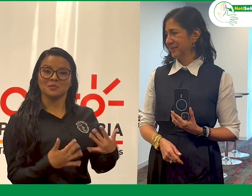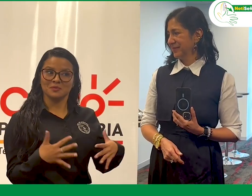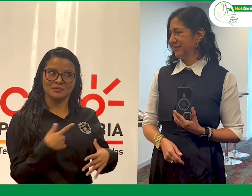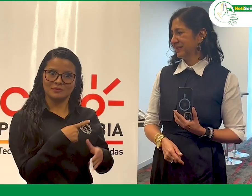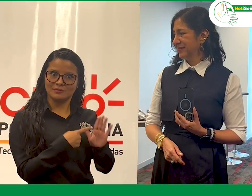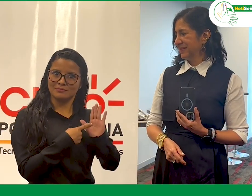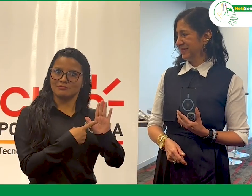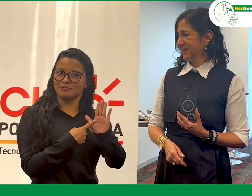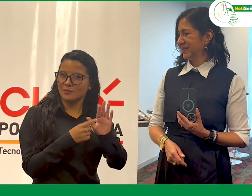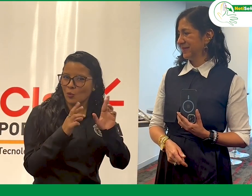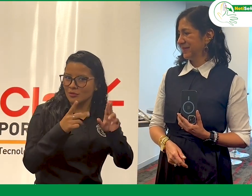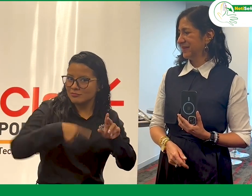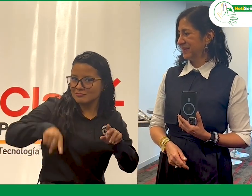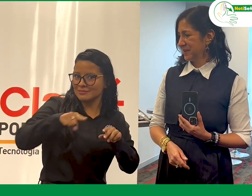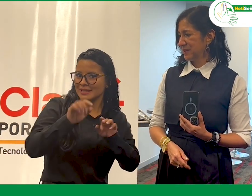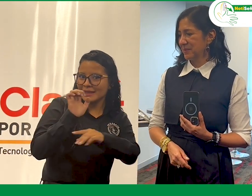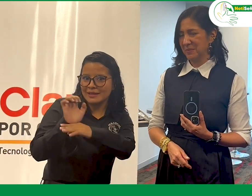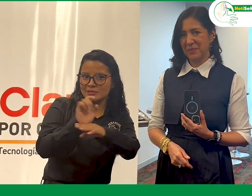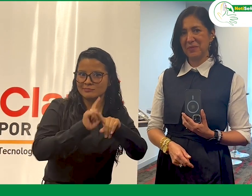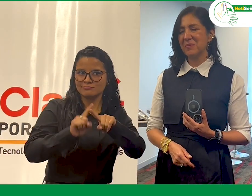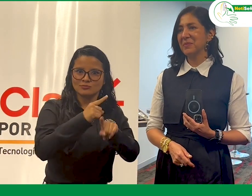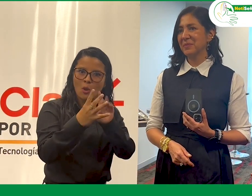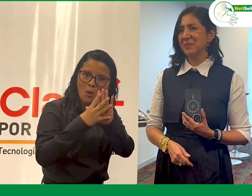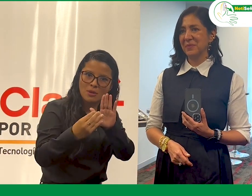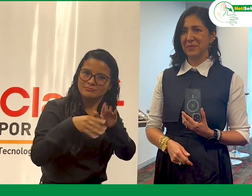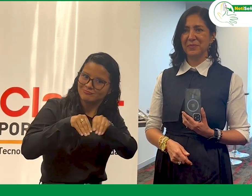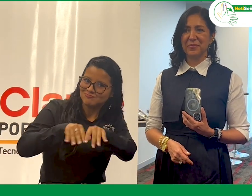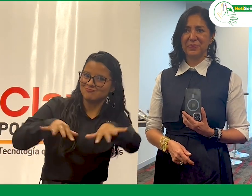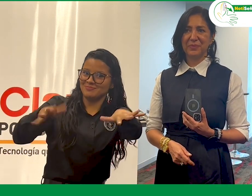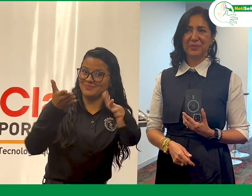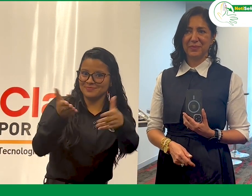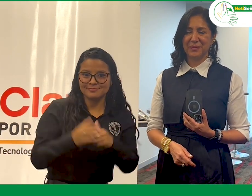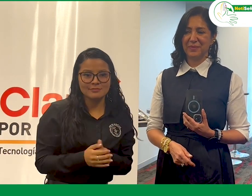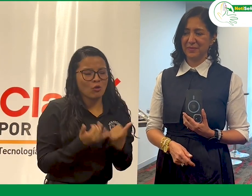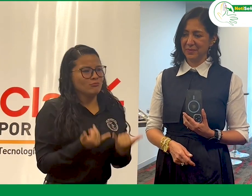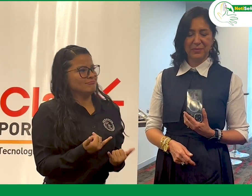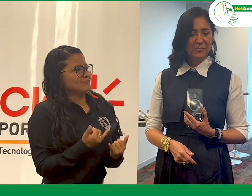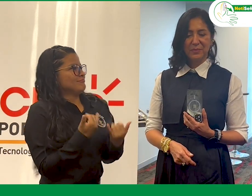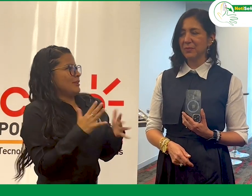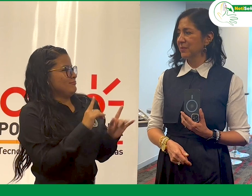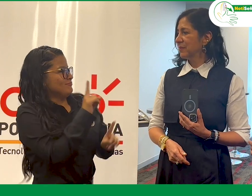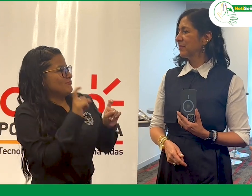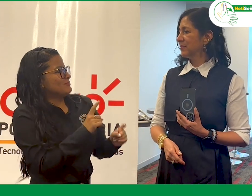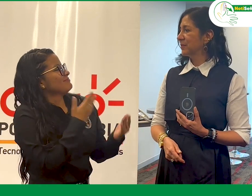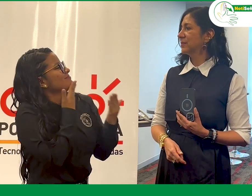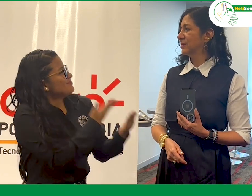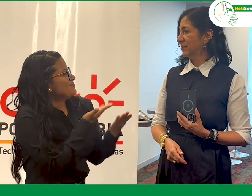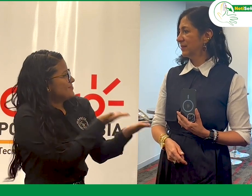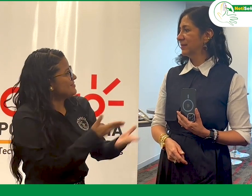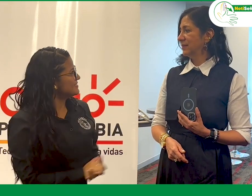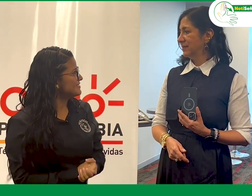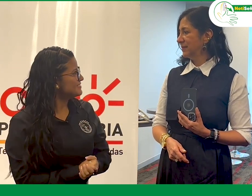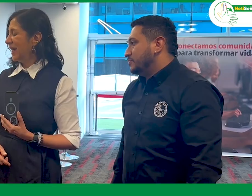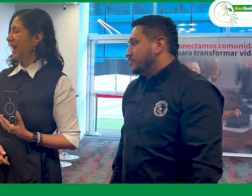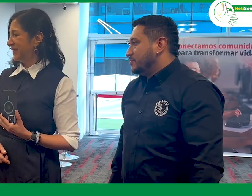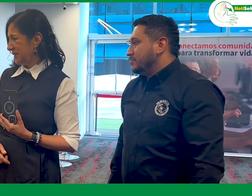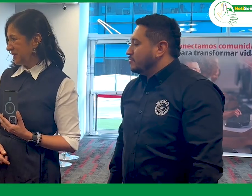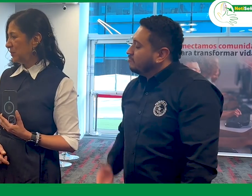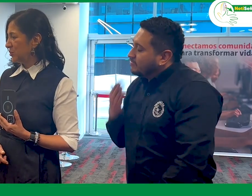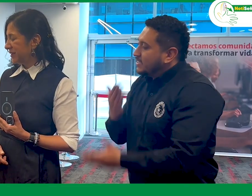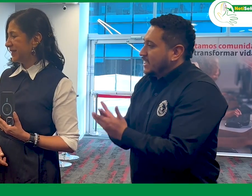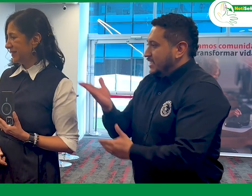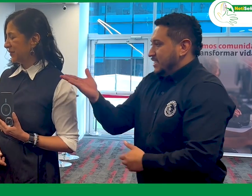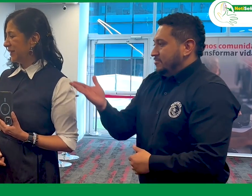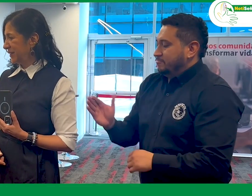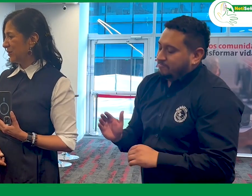Perfecto. Ellos son un gran ejemplo. Ojalá otras entidades se animen a realizarlo. Muchas gracias por participar en esta entrevista. A ti. Y